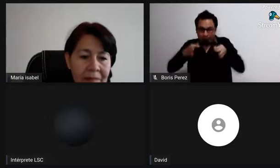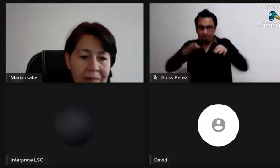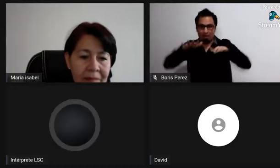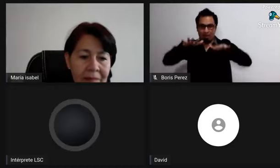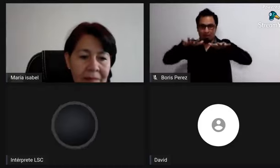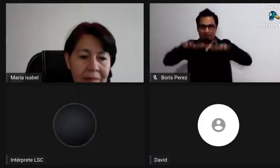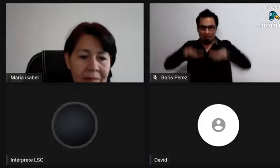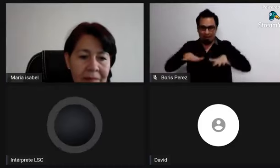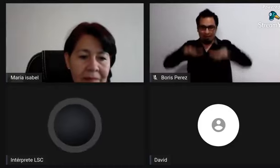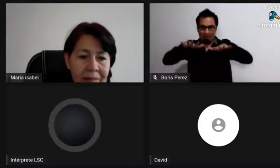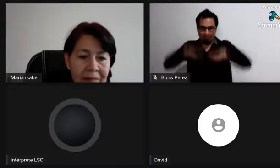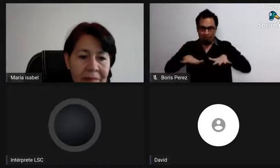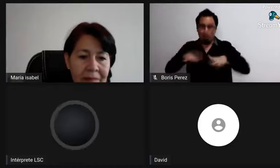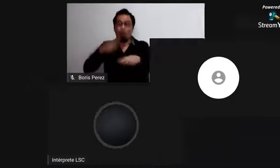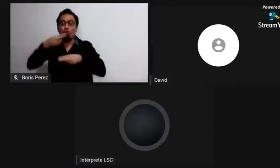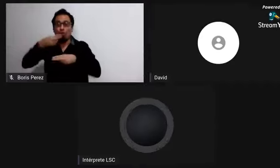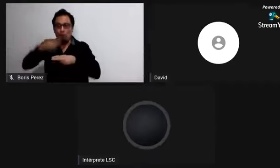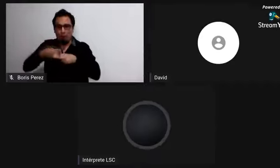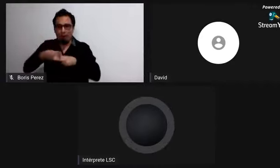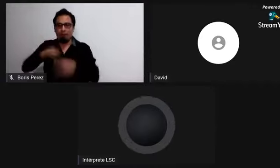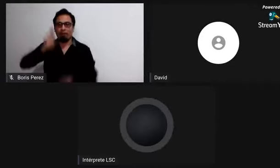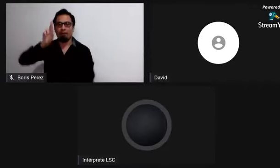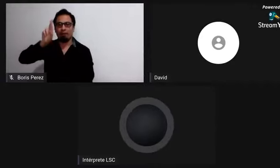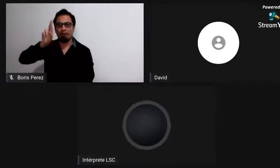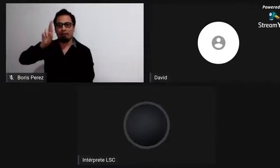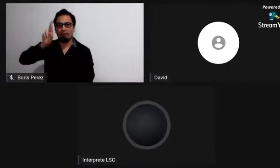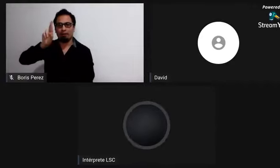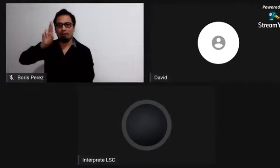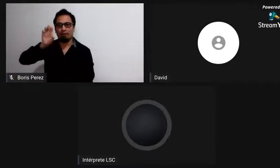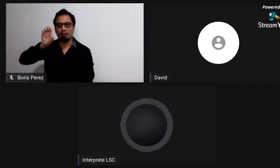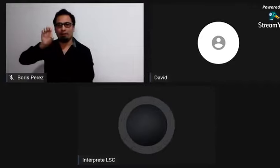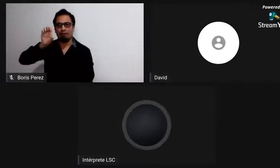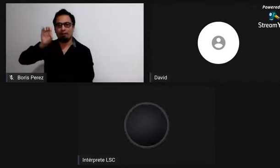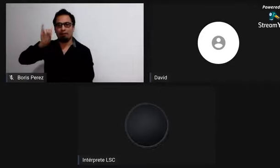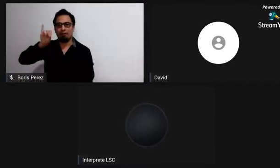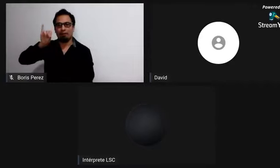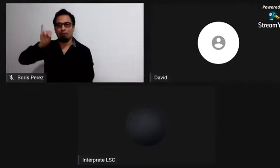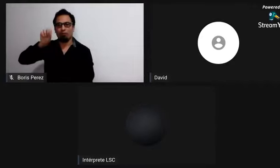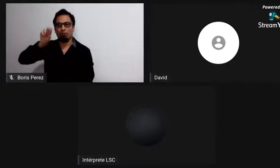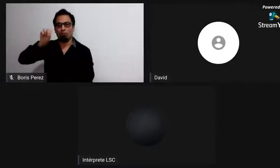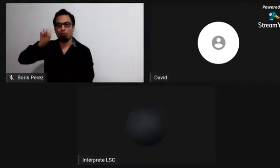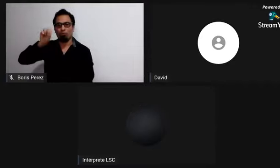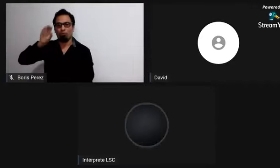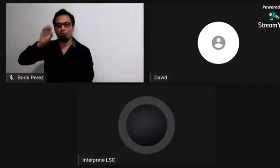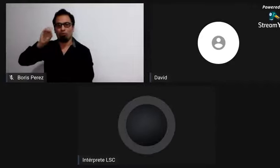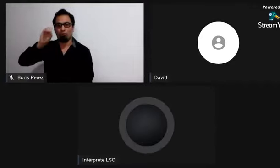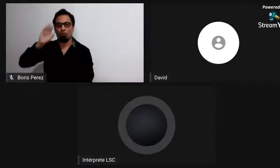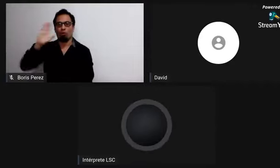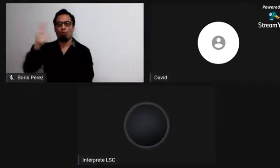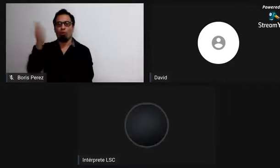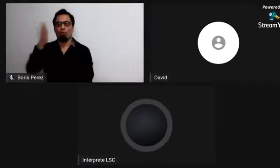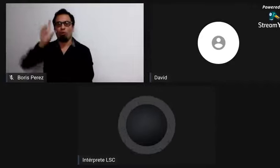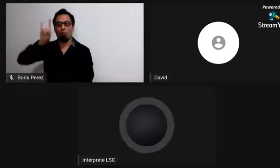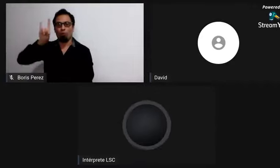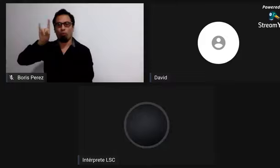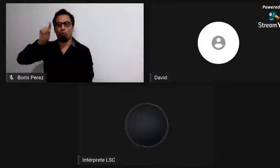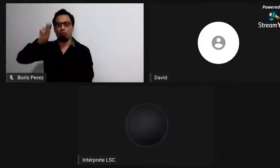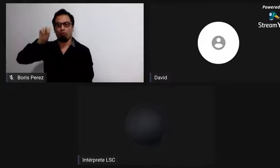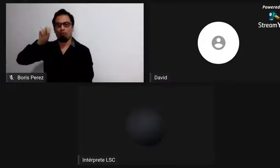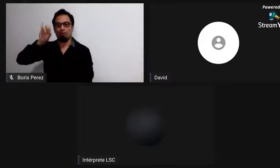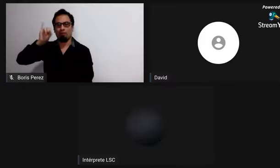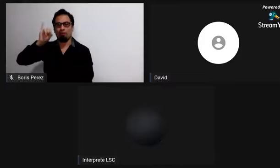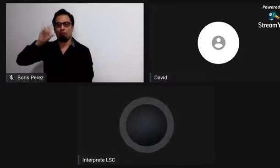el país que brindó el apoyo económico, su seña es esta, se llama